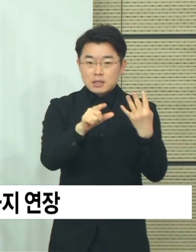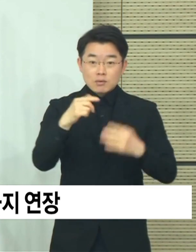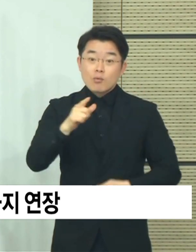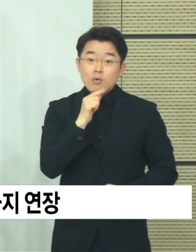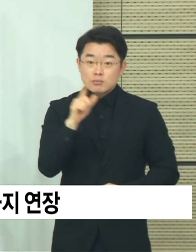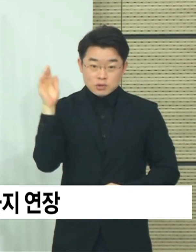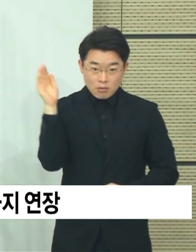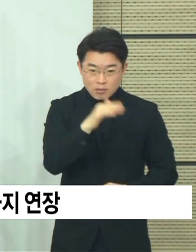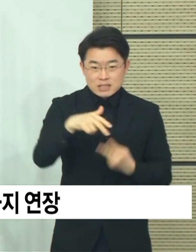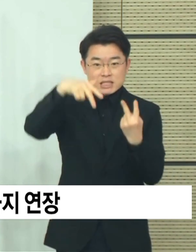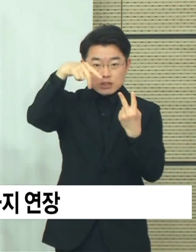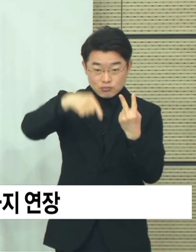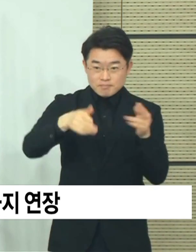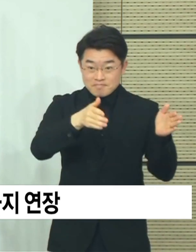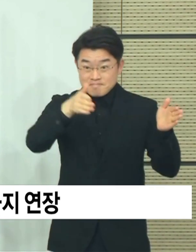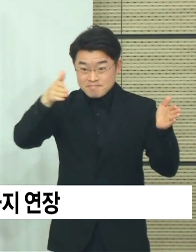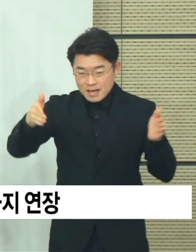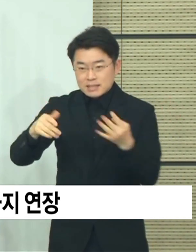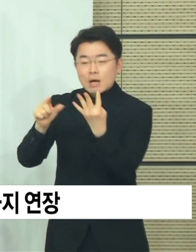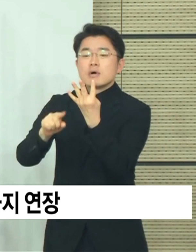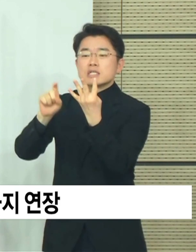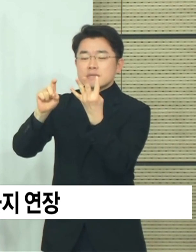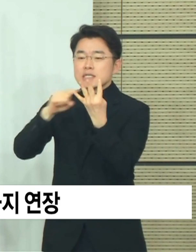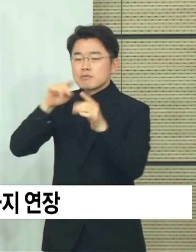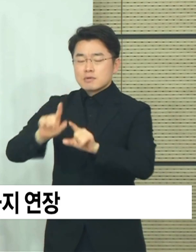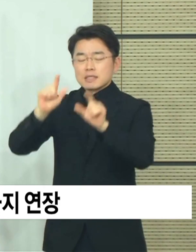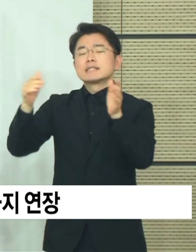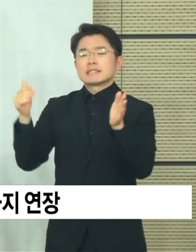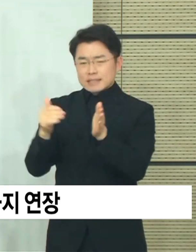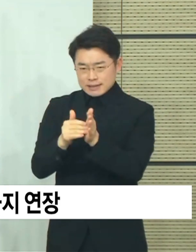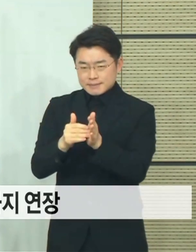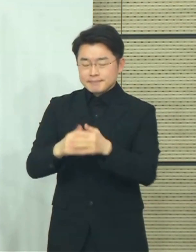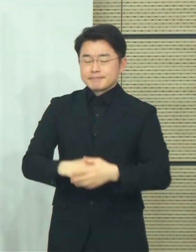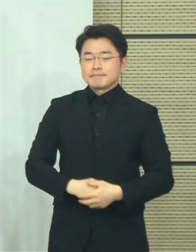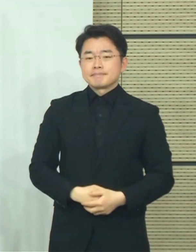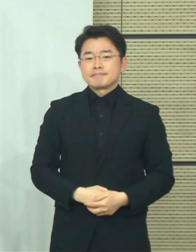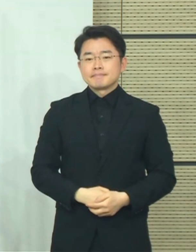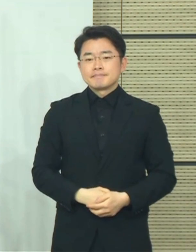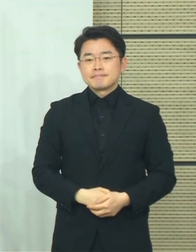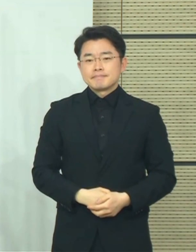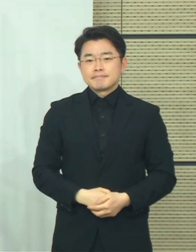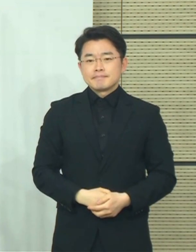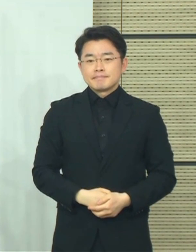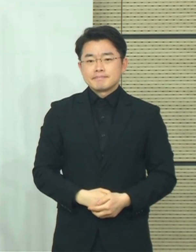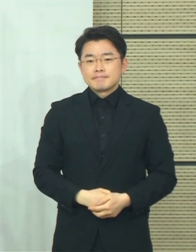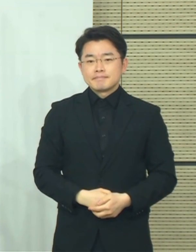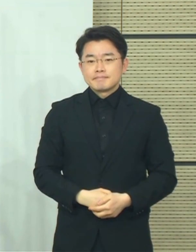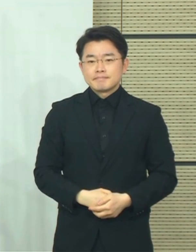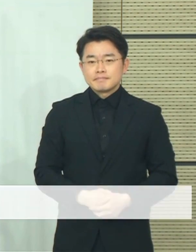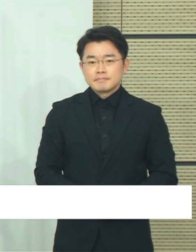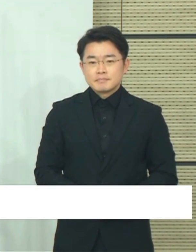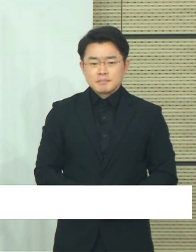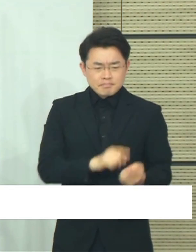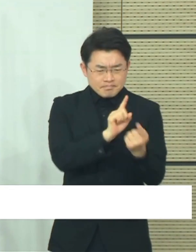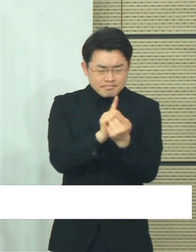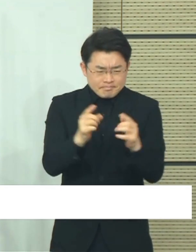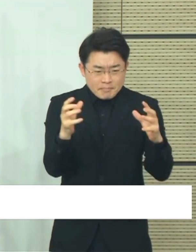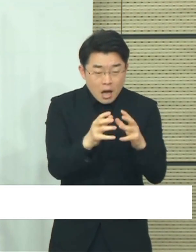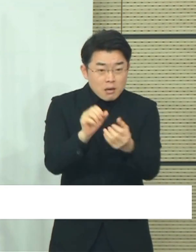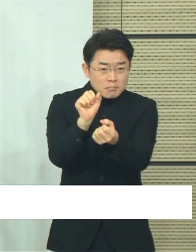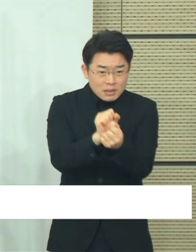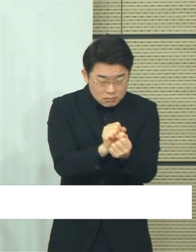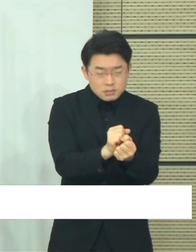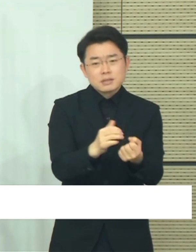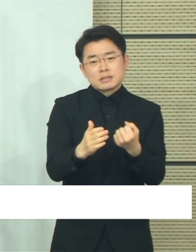다음 주 월요일부터 4월 11일 일요일까지 2주간 유지합니다. 모임을 통한 전파를